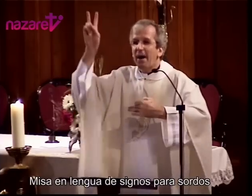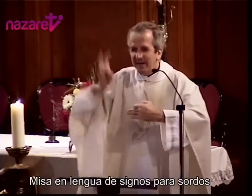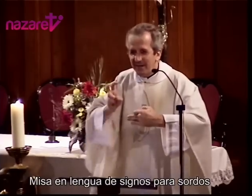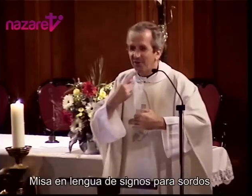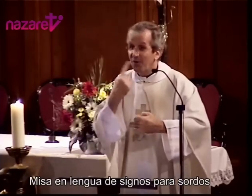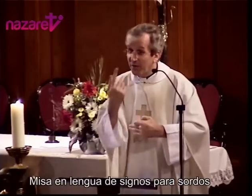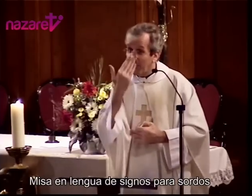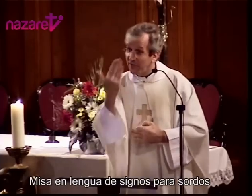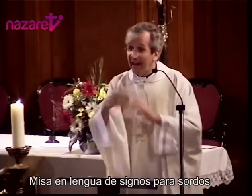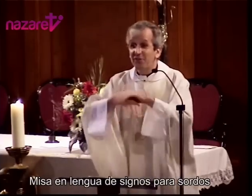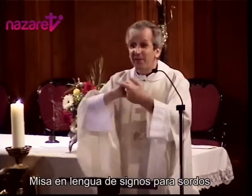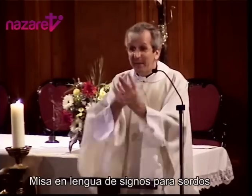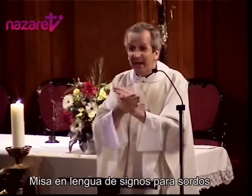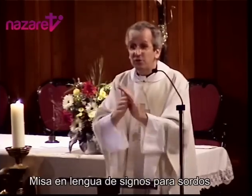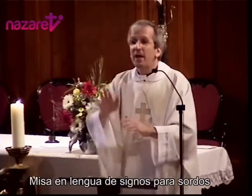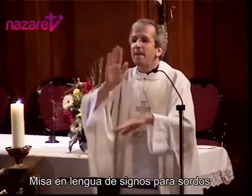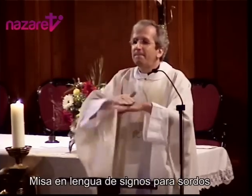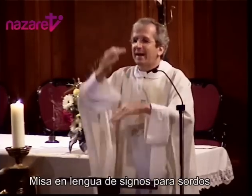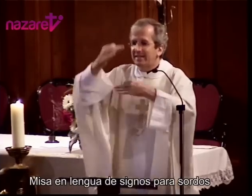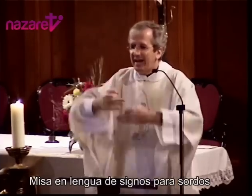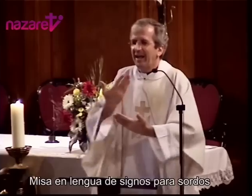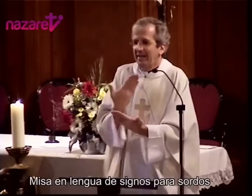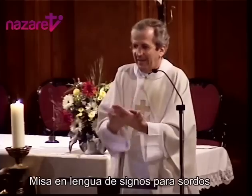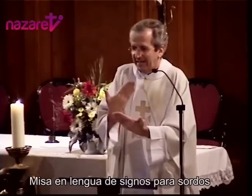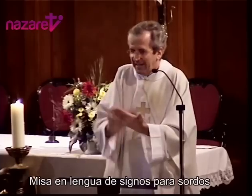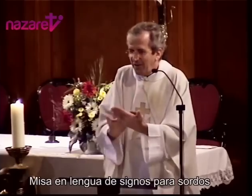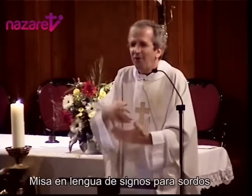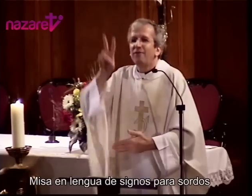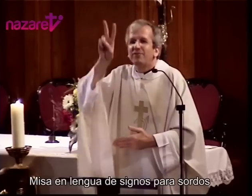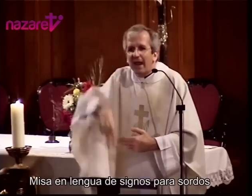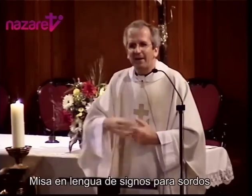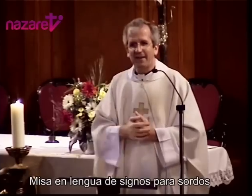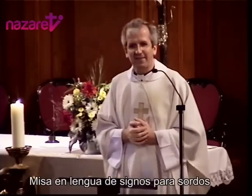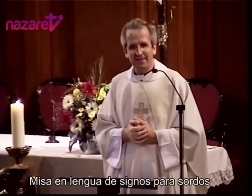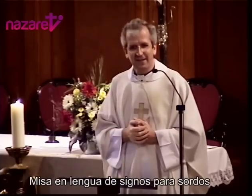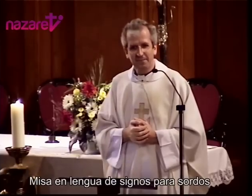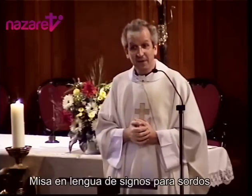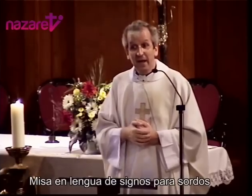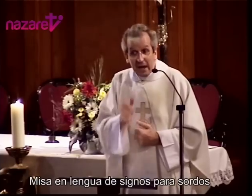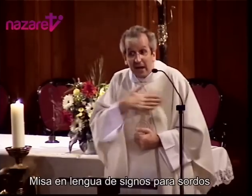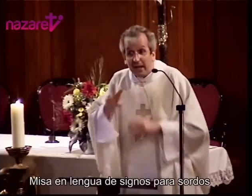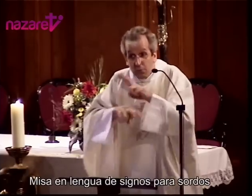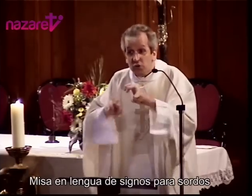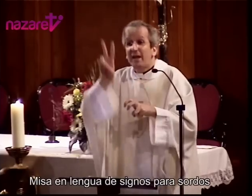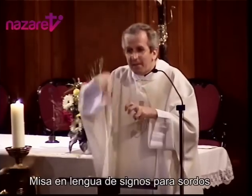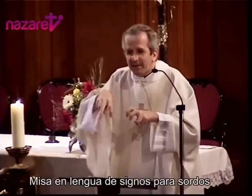venido, lo dijo delante de Pilatos, para ser testigo de la verdad. Y el que busca la verdad,